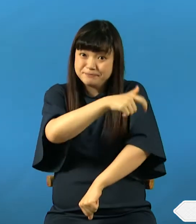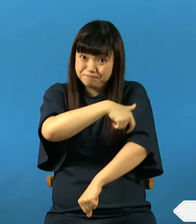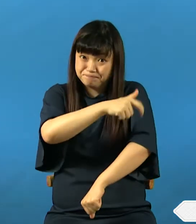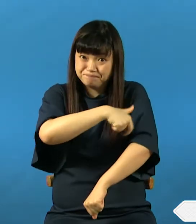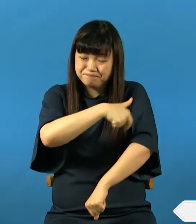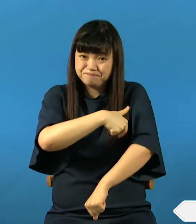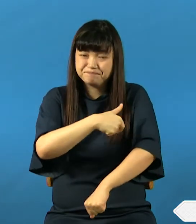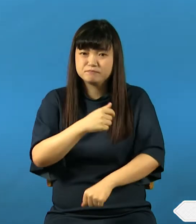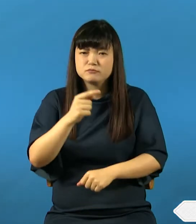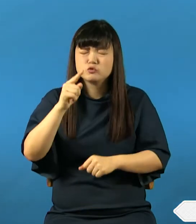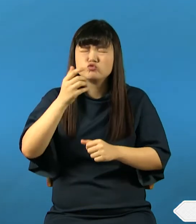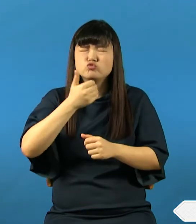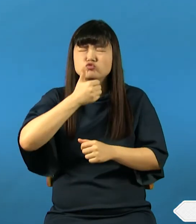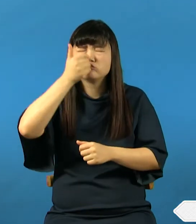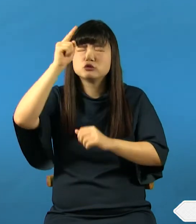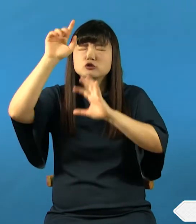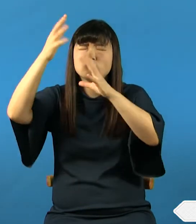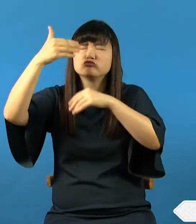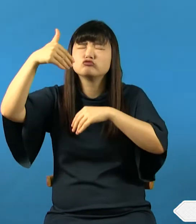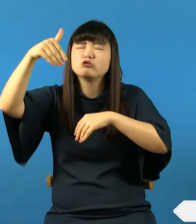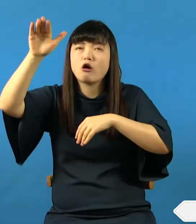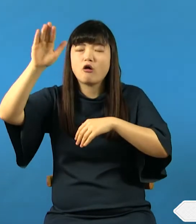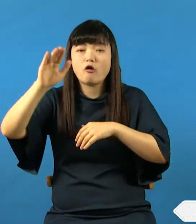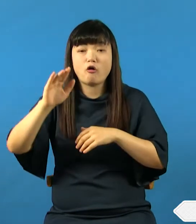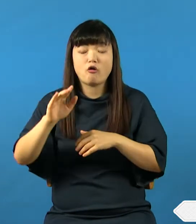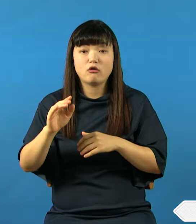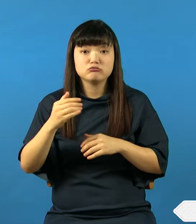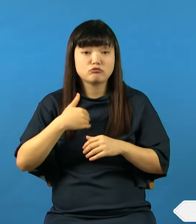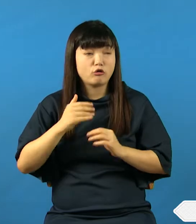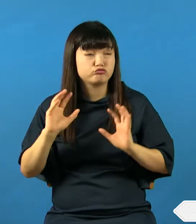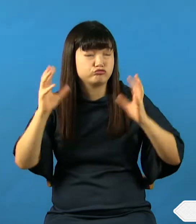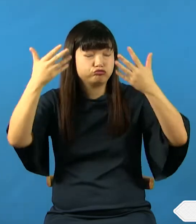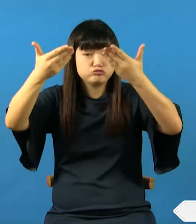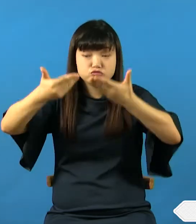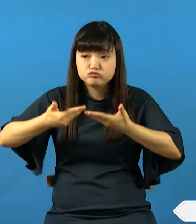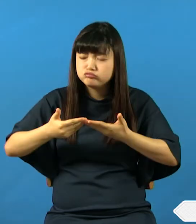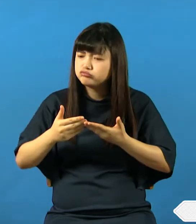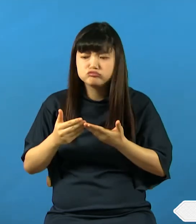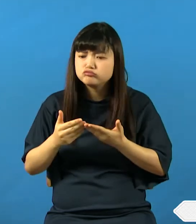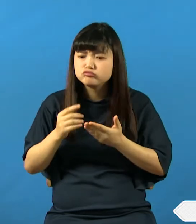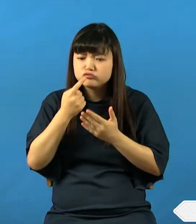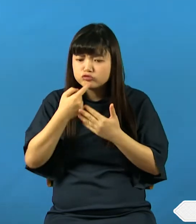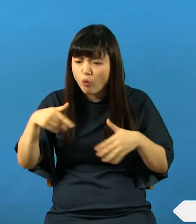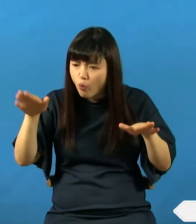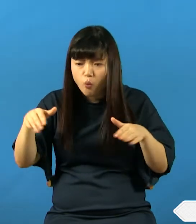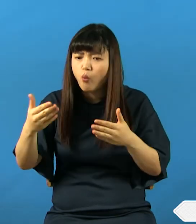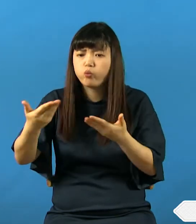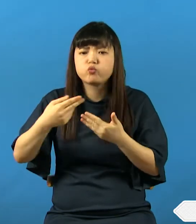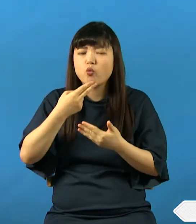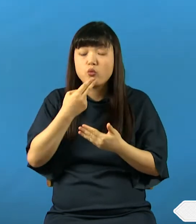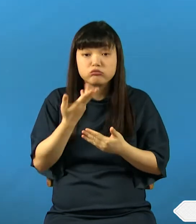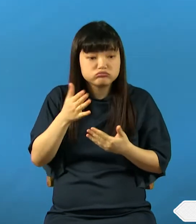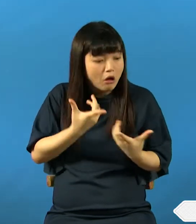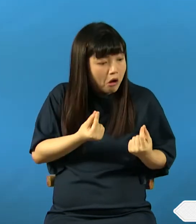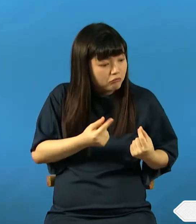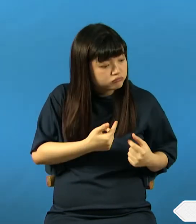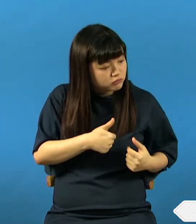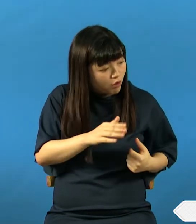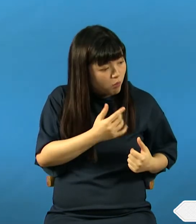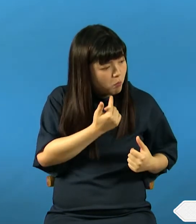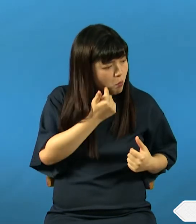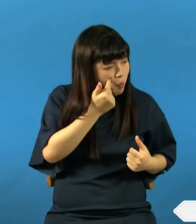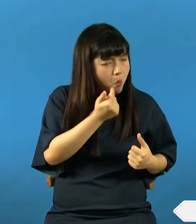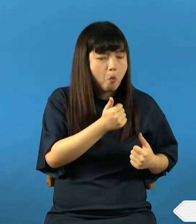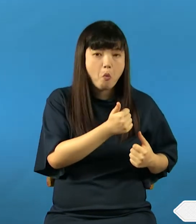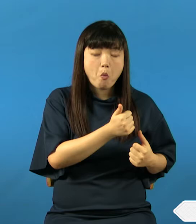어떤 집사님이 꿈에 천국에 갔는데 자기를 환영하는 인파는 별로 없는데 같이 천국에